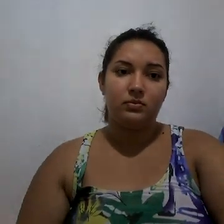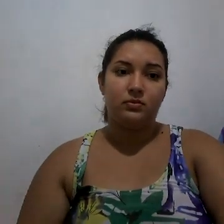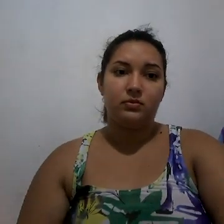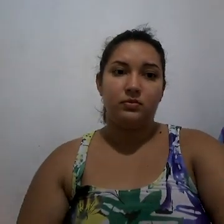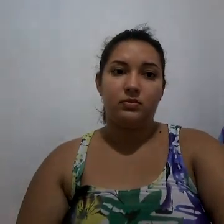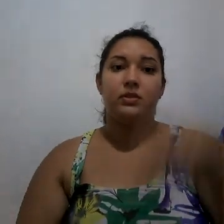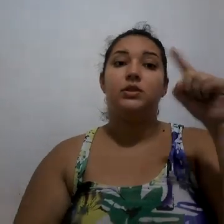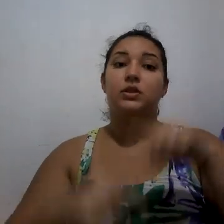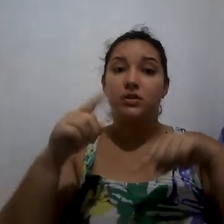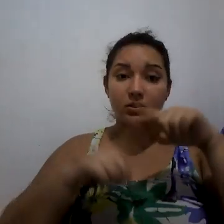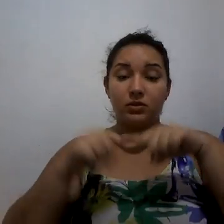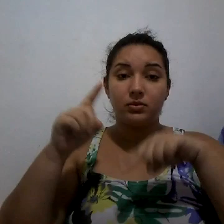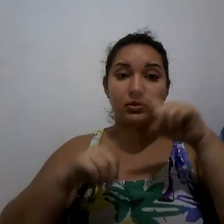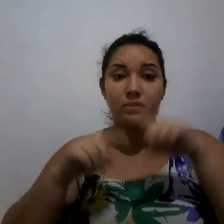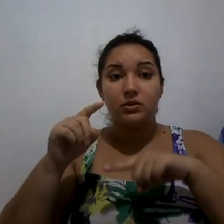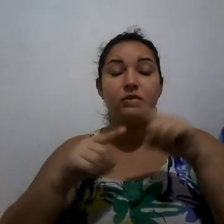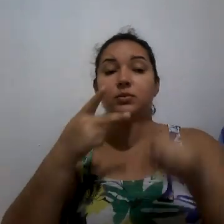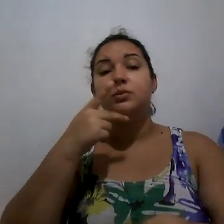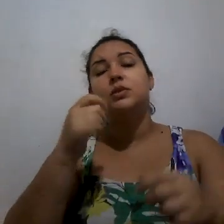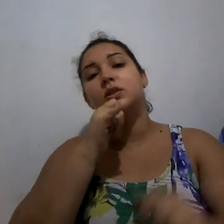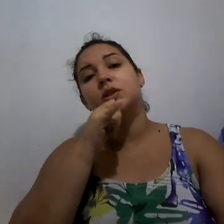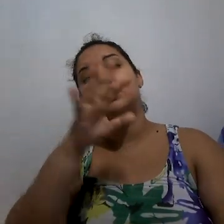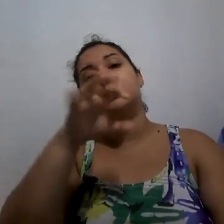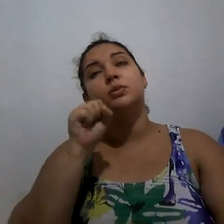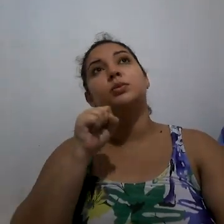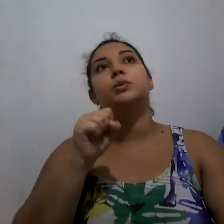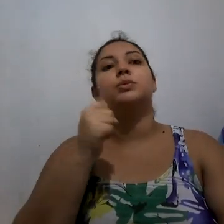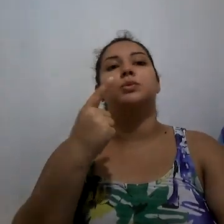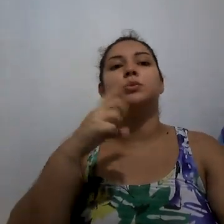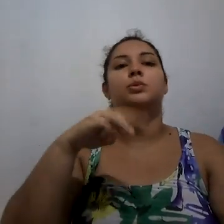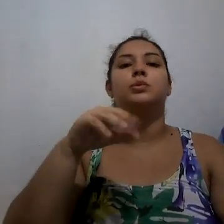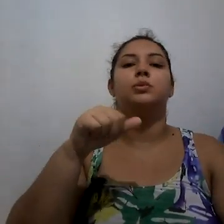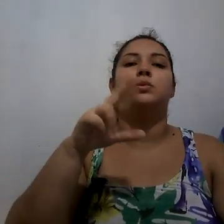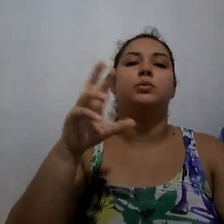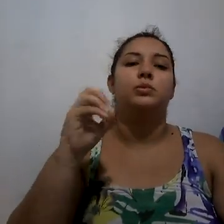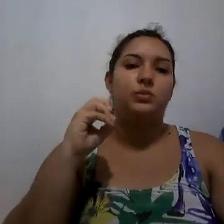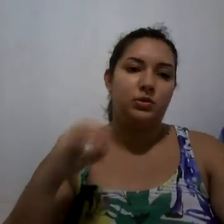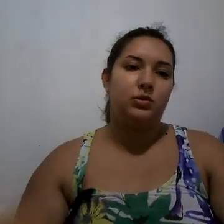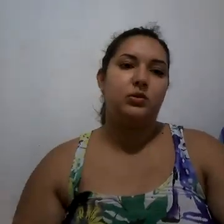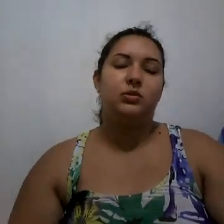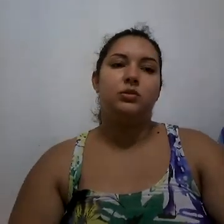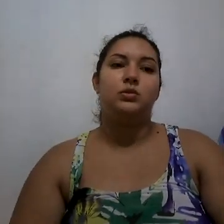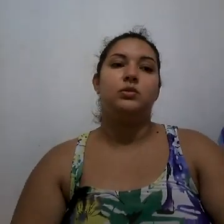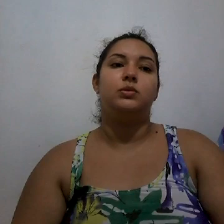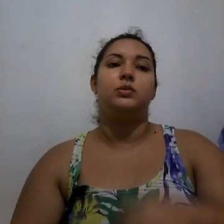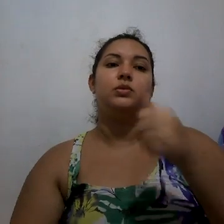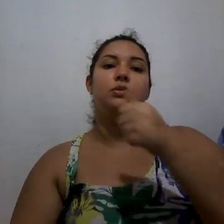daquele material. Vamos dizer que nós pegamos um macro aqui, olha, né, de 100 microlitros aqui. Vamos